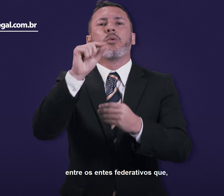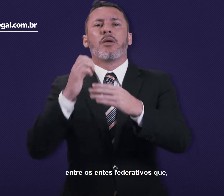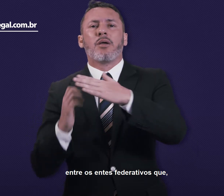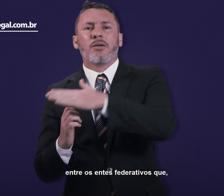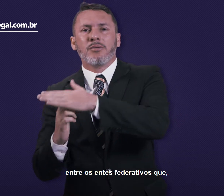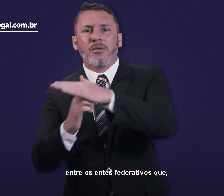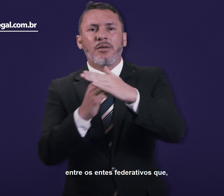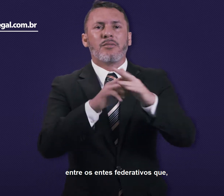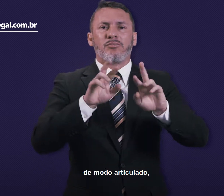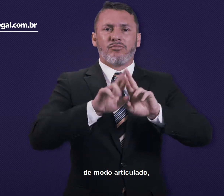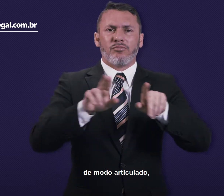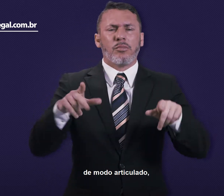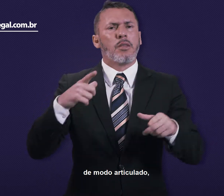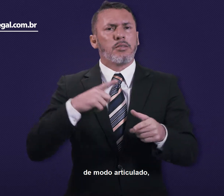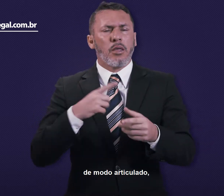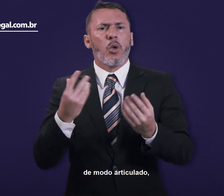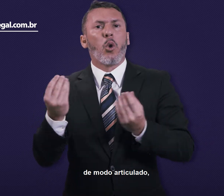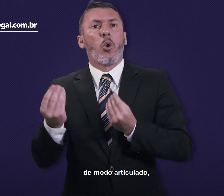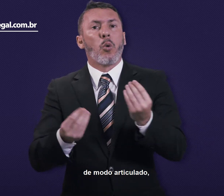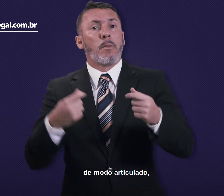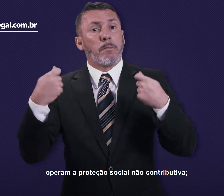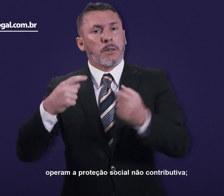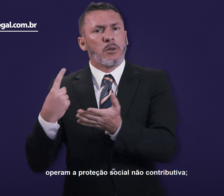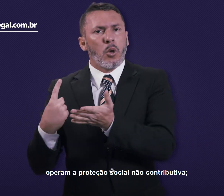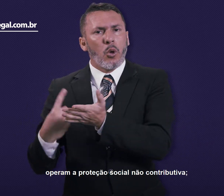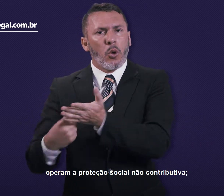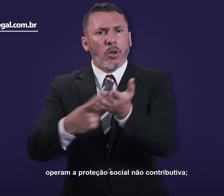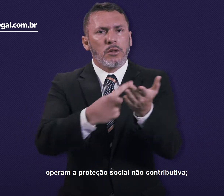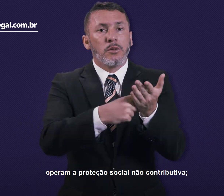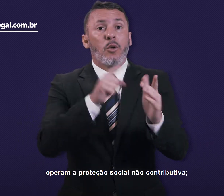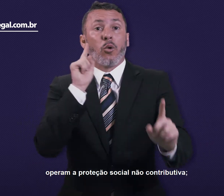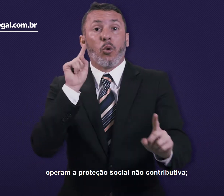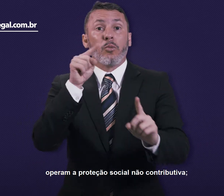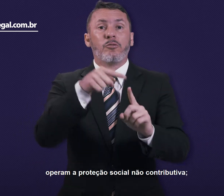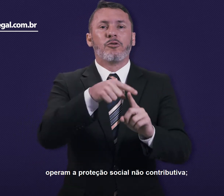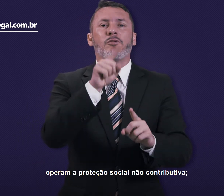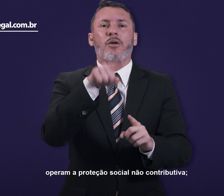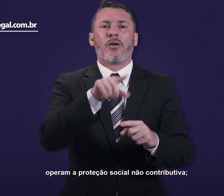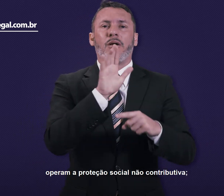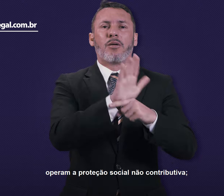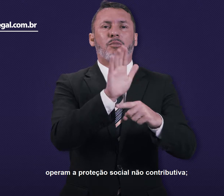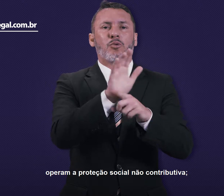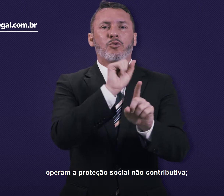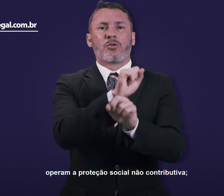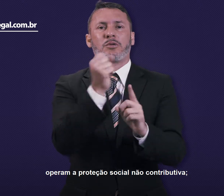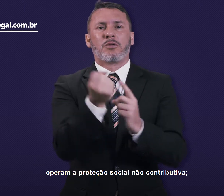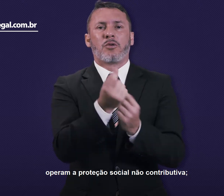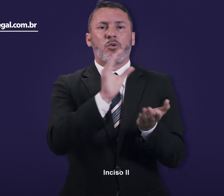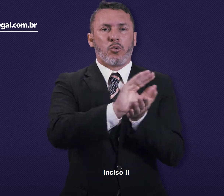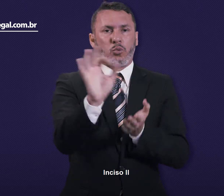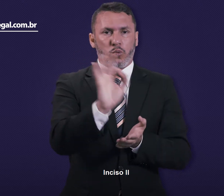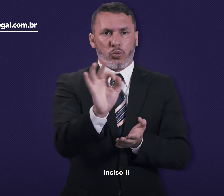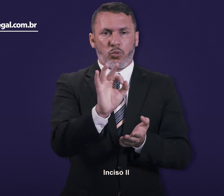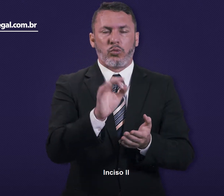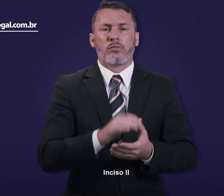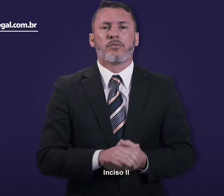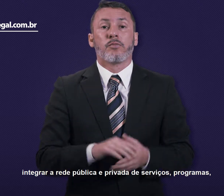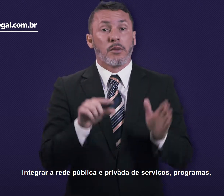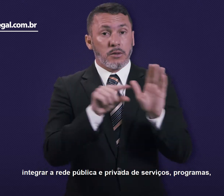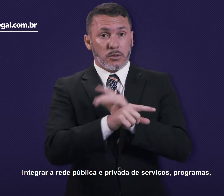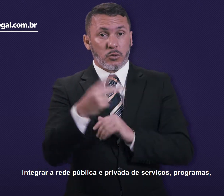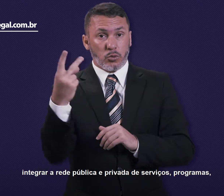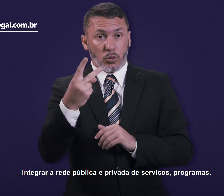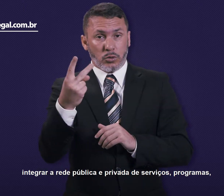entes federativos que, de modo articulado, operam a proteção social não contributiva. Inciso